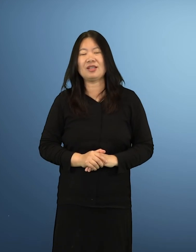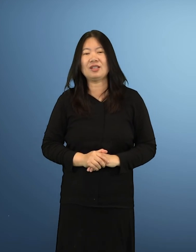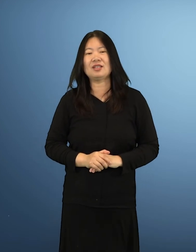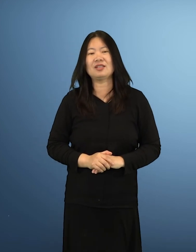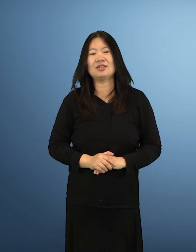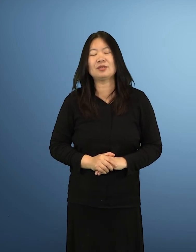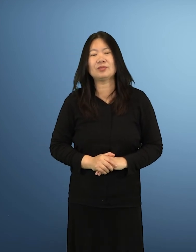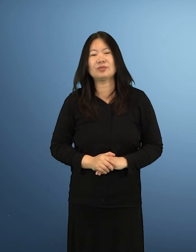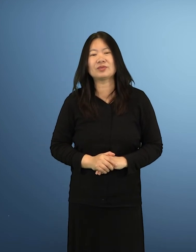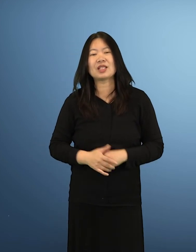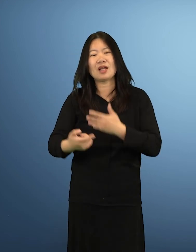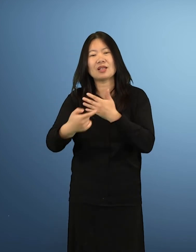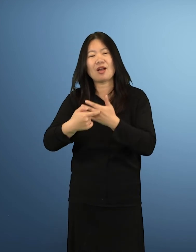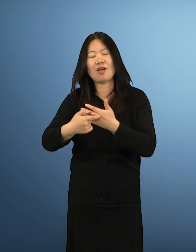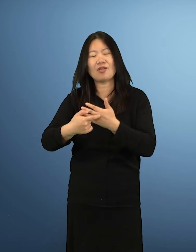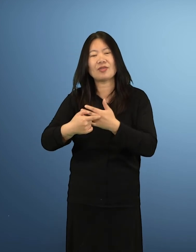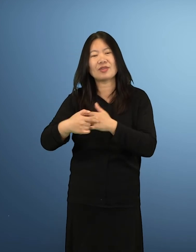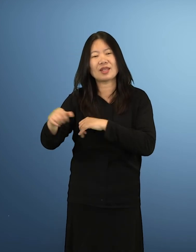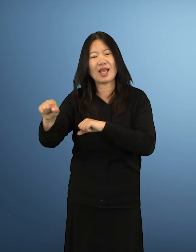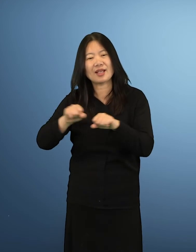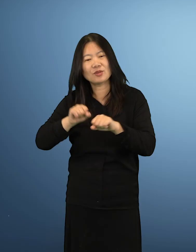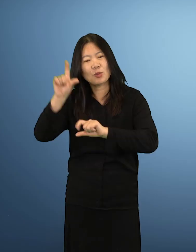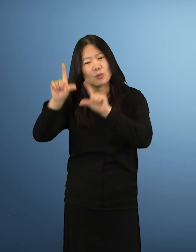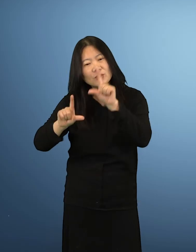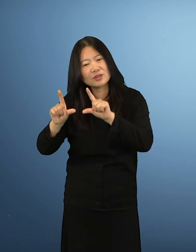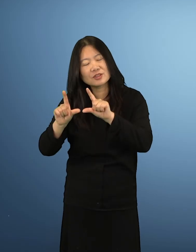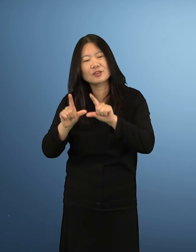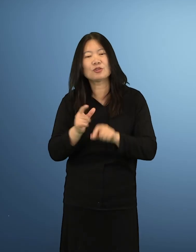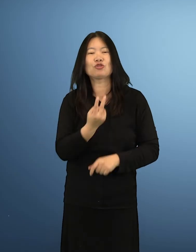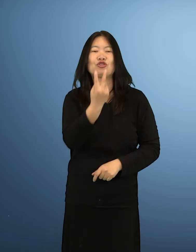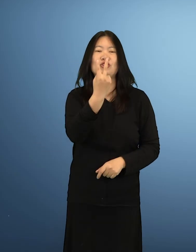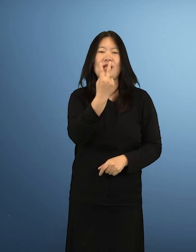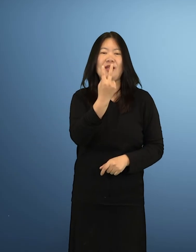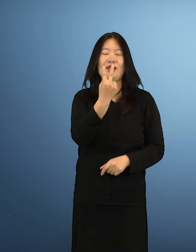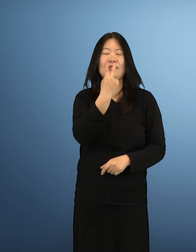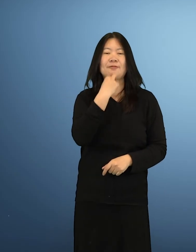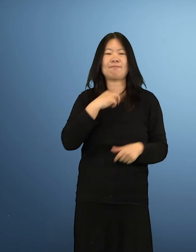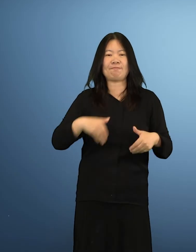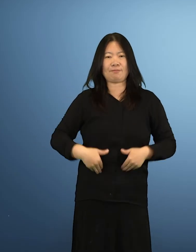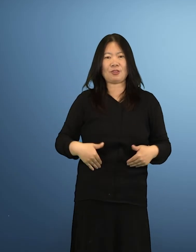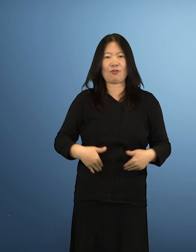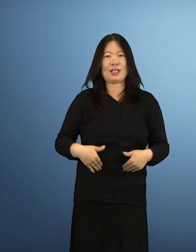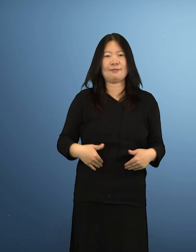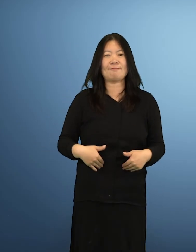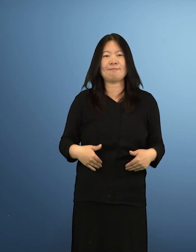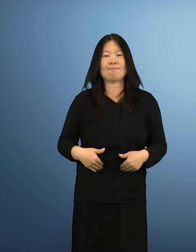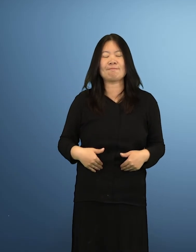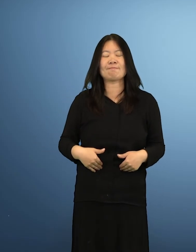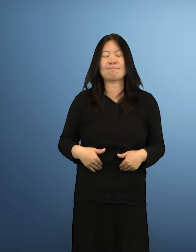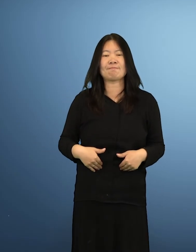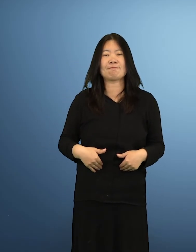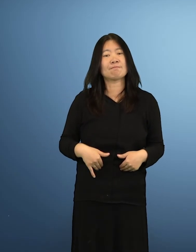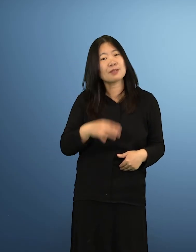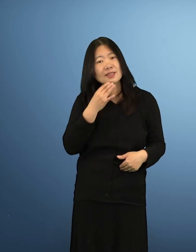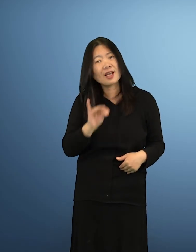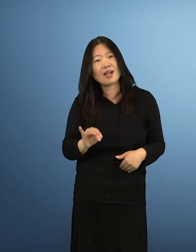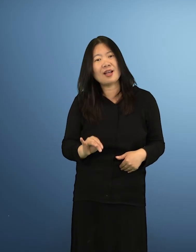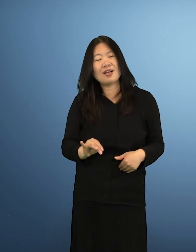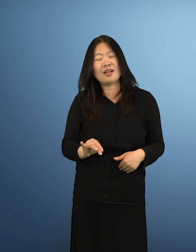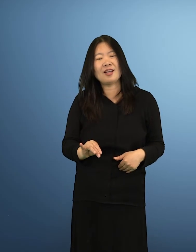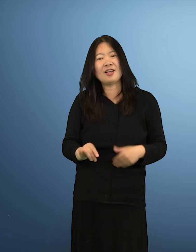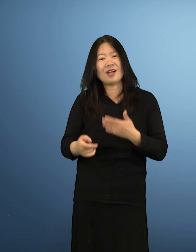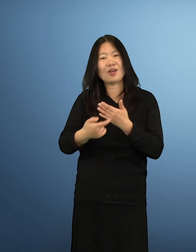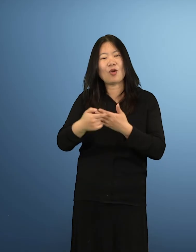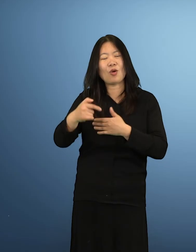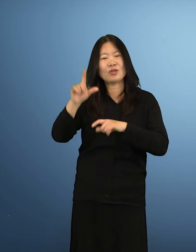그래도 형식을 갖출 때 내용이 담아져요. 그렇습니까? 안 그렇습니까?